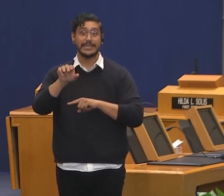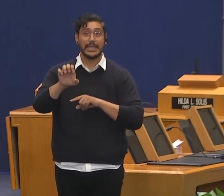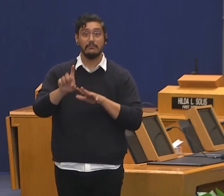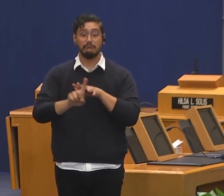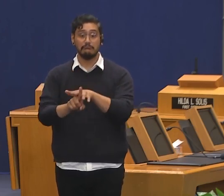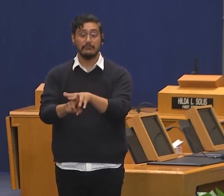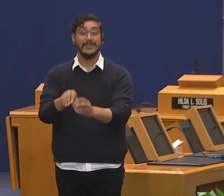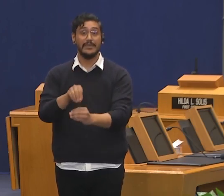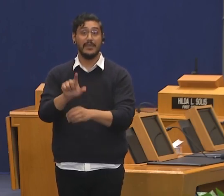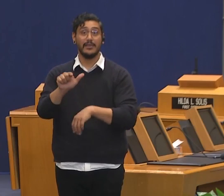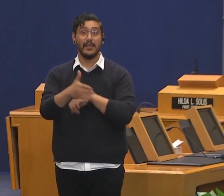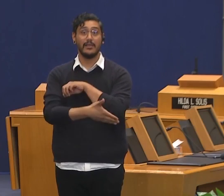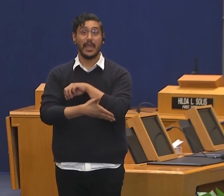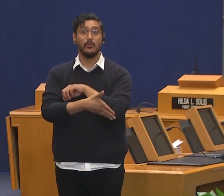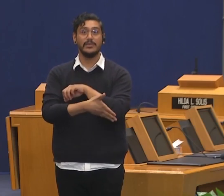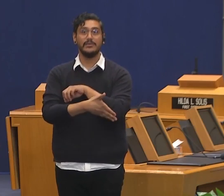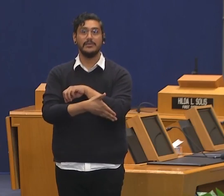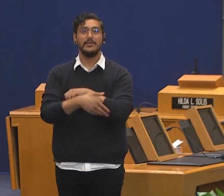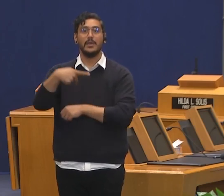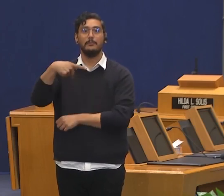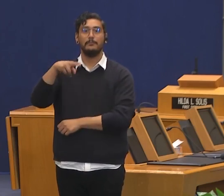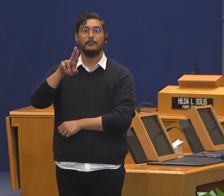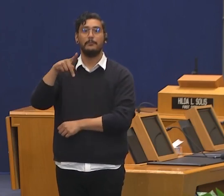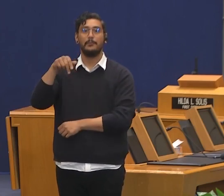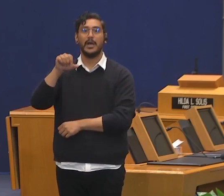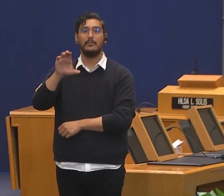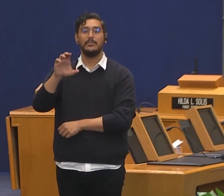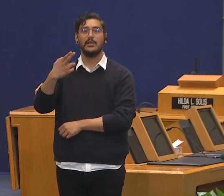web del Departamento de Salud Pública en